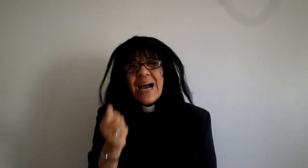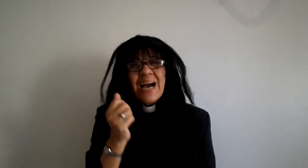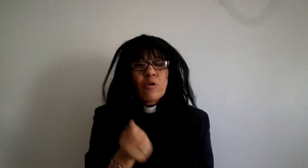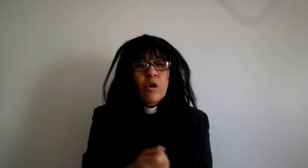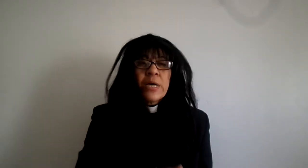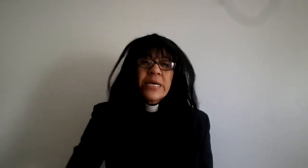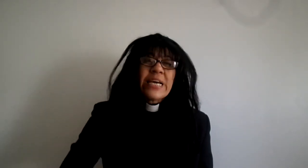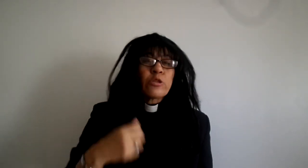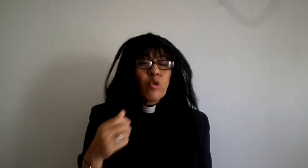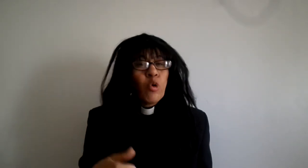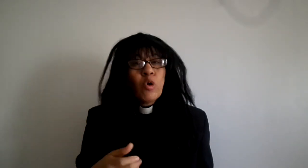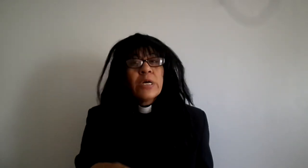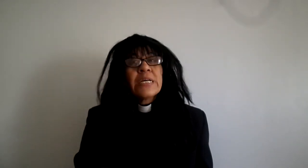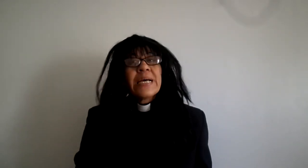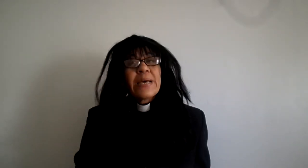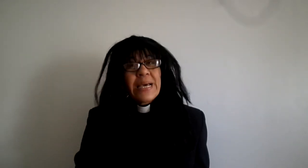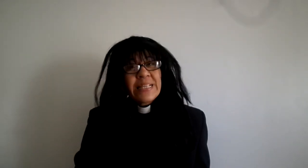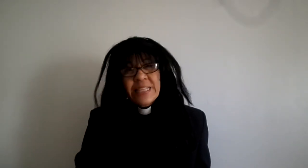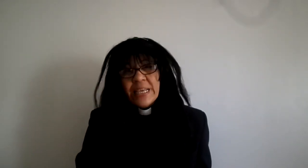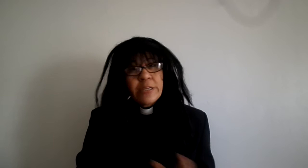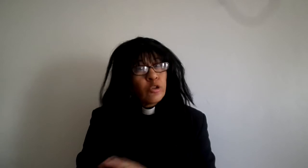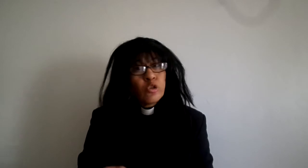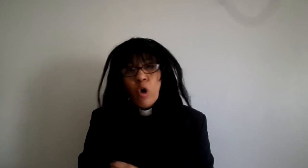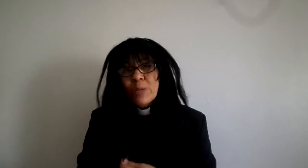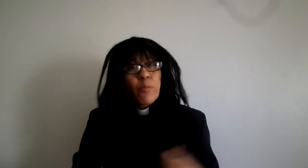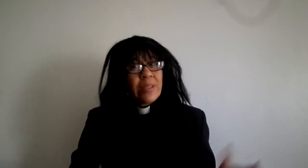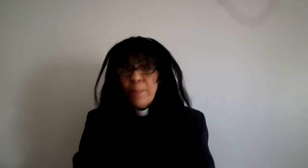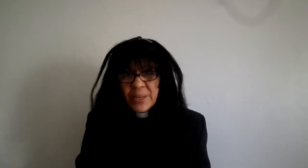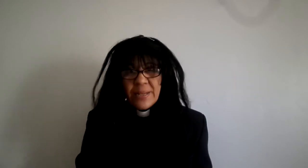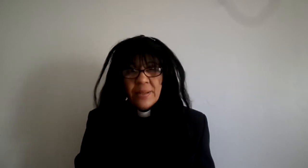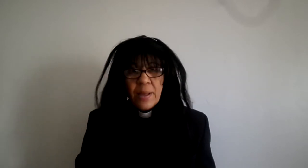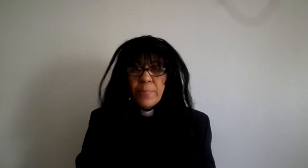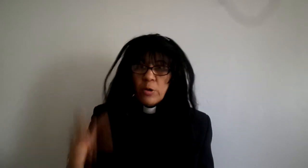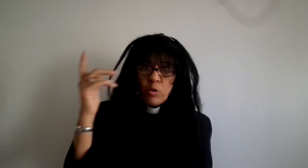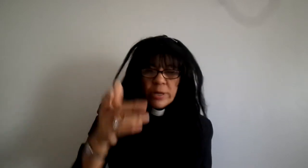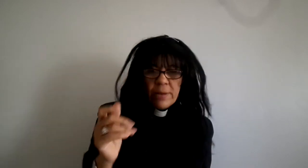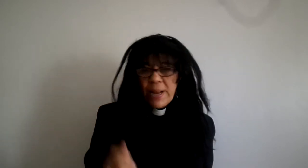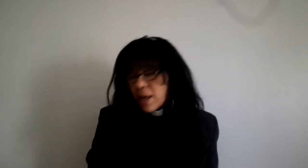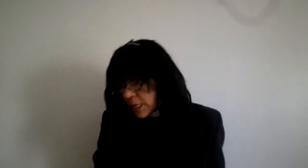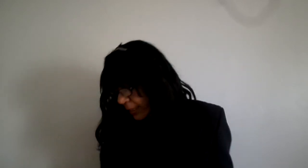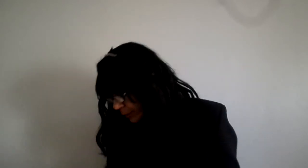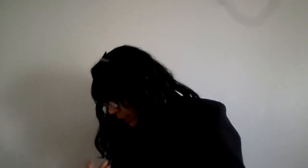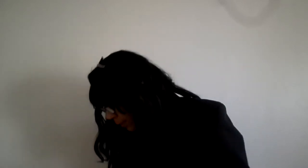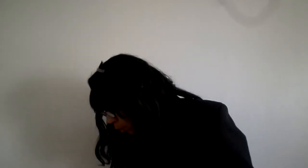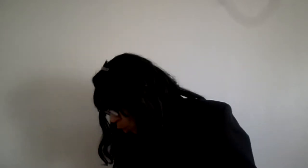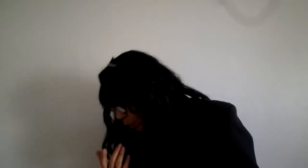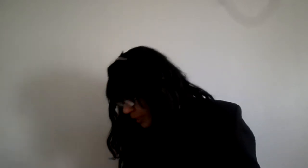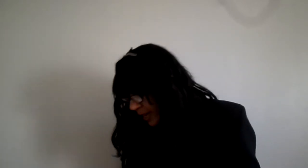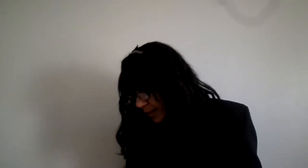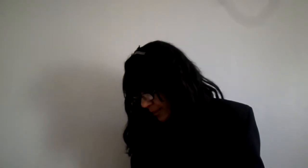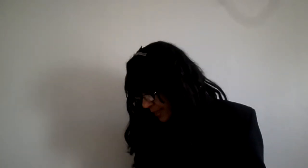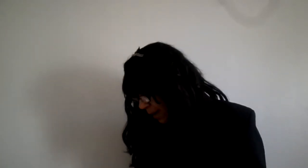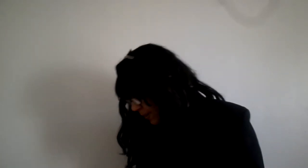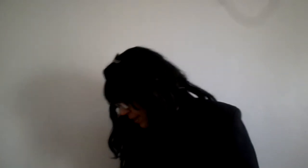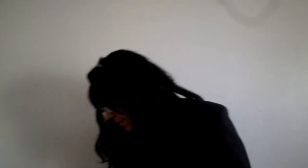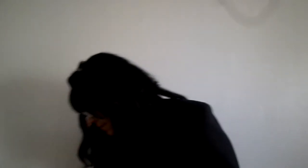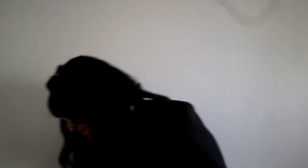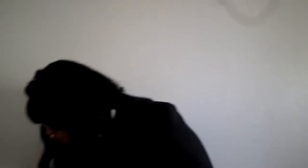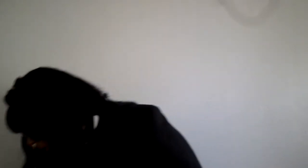es algo que tú no puedes ver, pero lo crees, ¿verdad? Tenemos hoy día la palabra de Dios, ¿verdad?